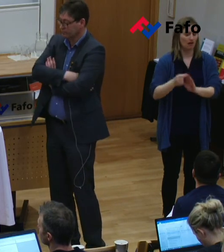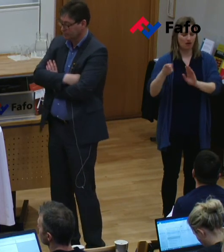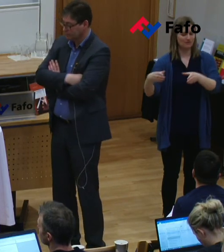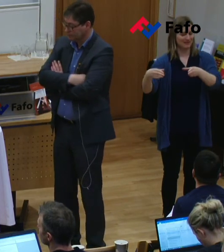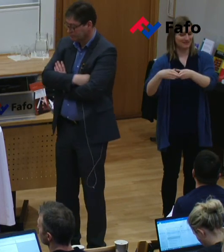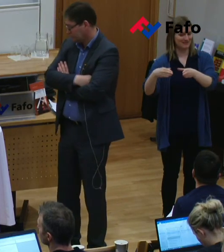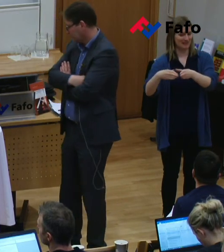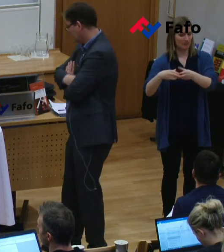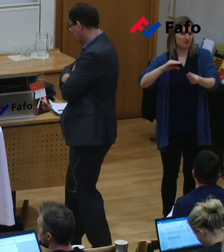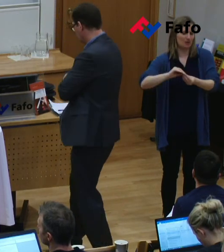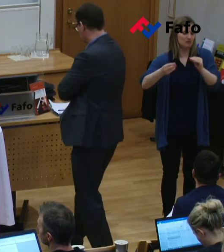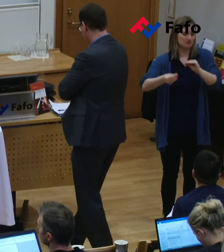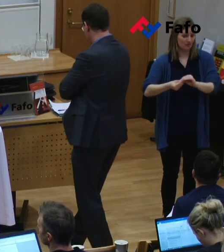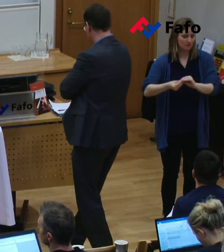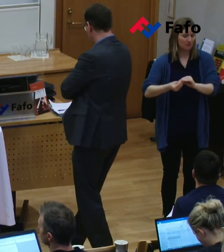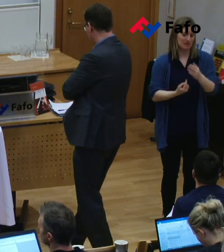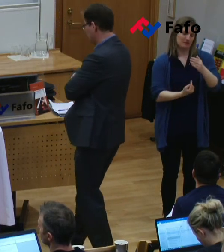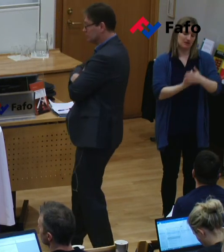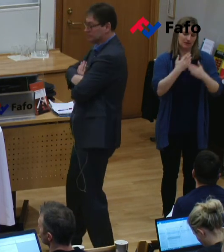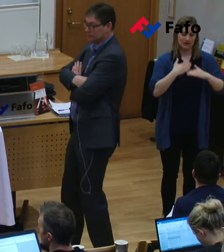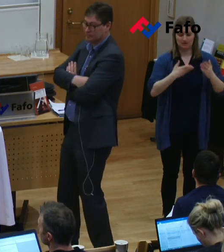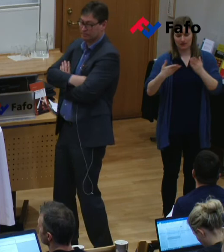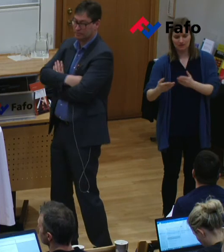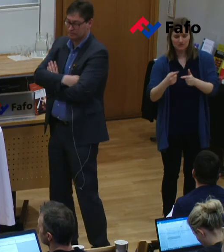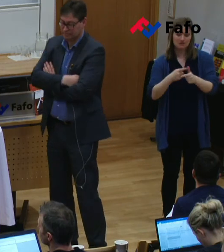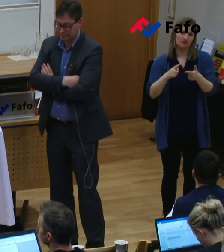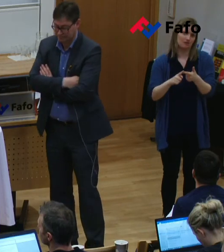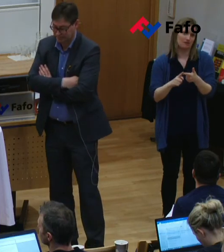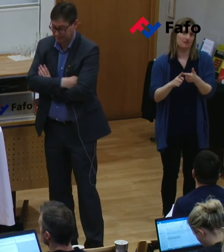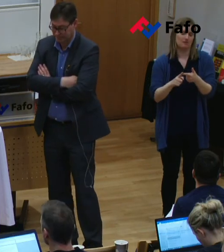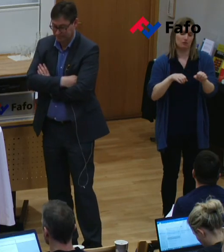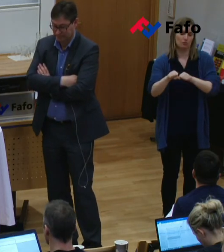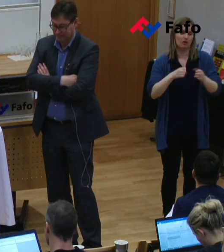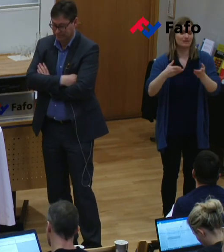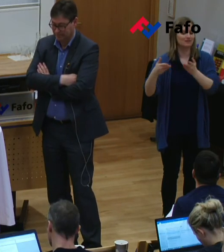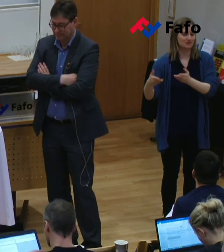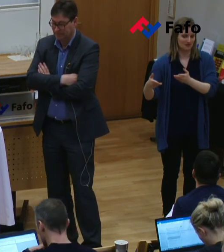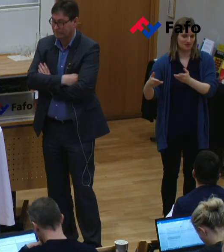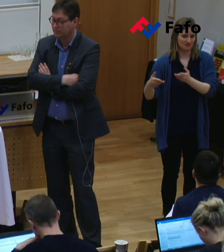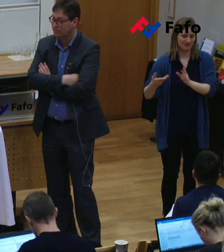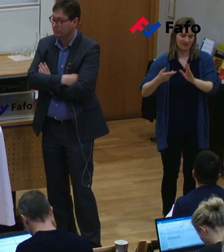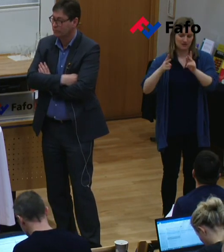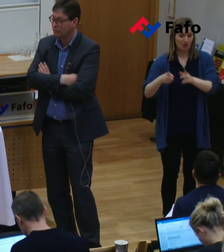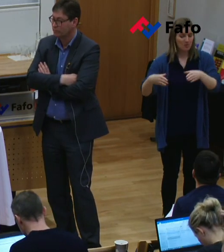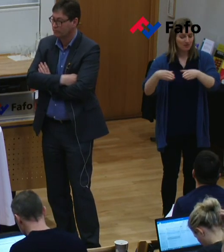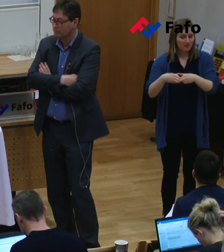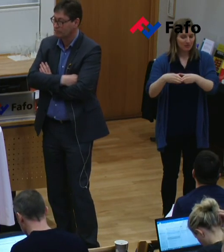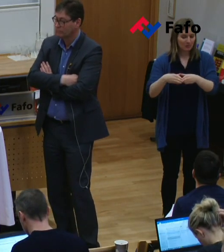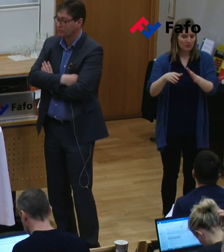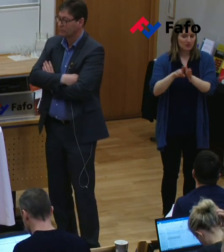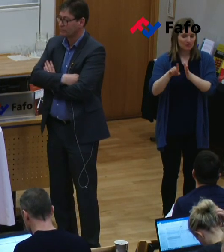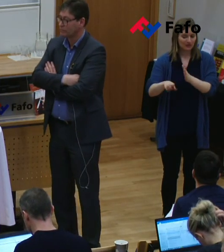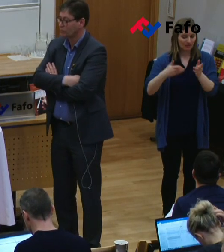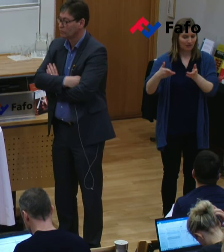teamet sammensatt med både spesialisthelsetjenester og kommunale tjenester i samme team, og gi